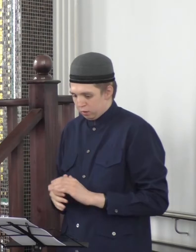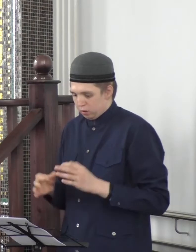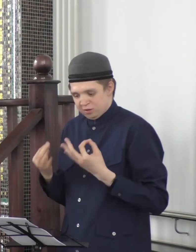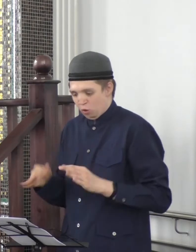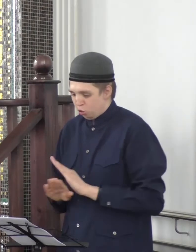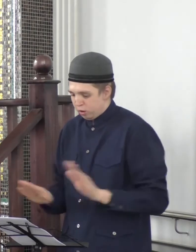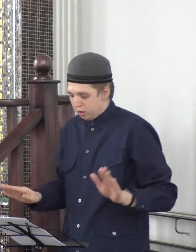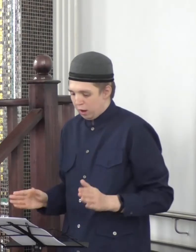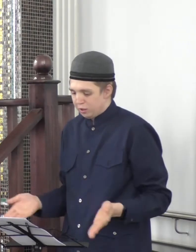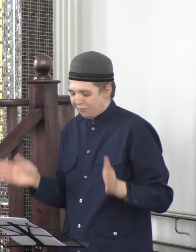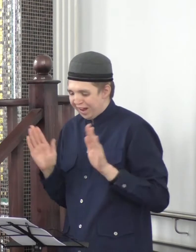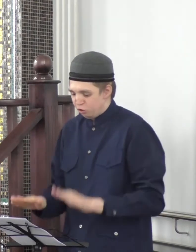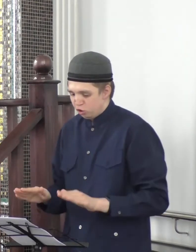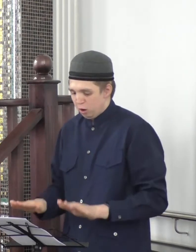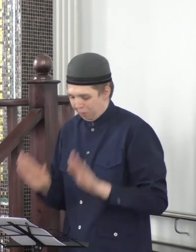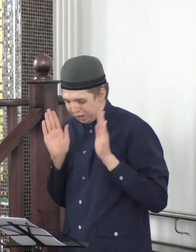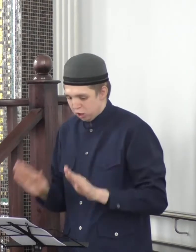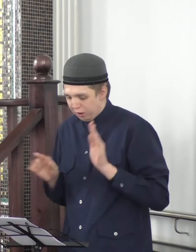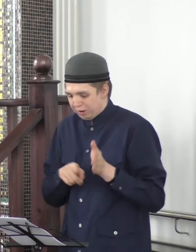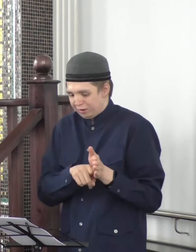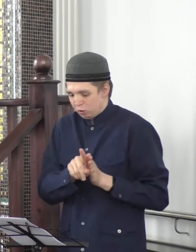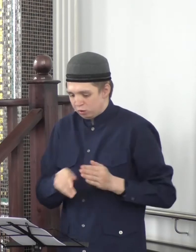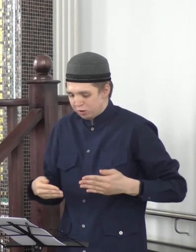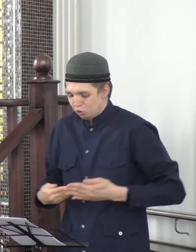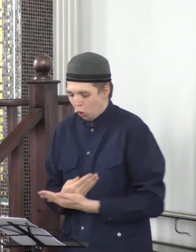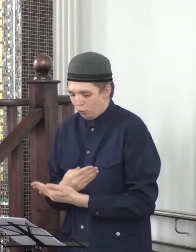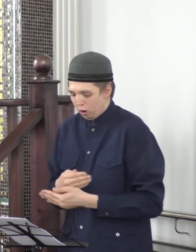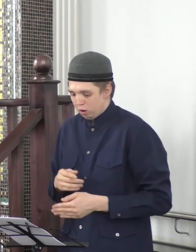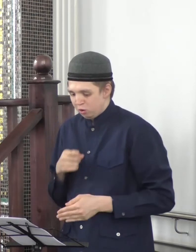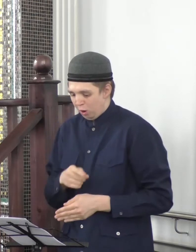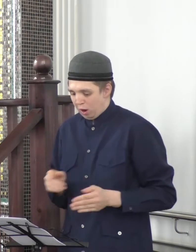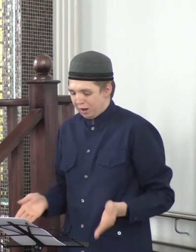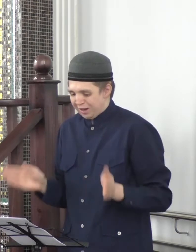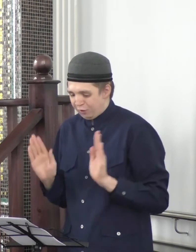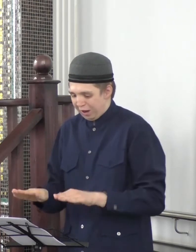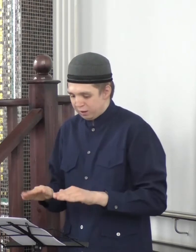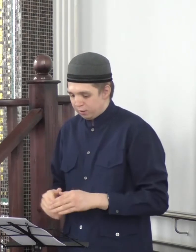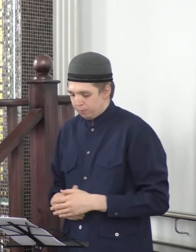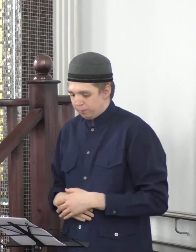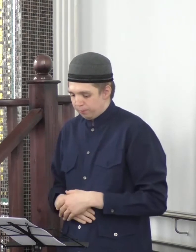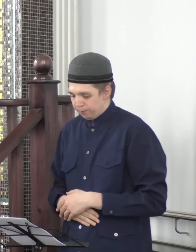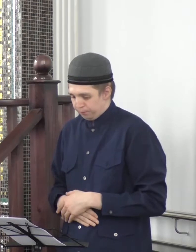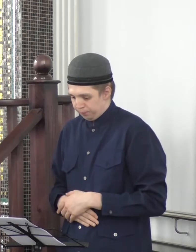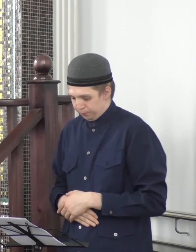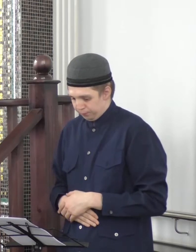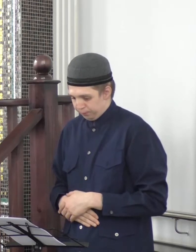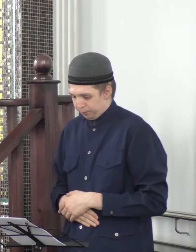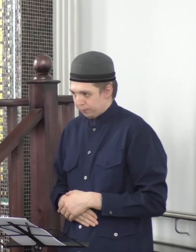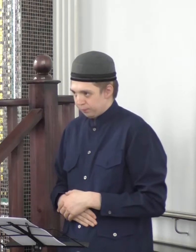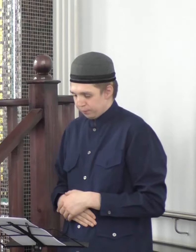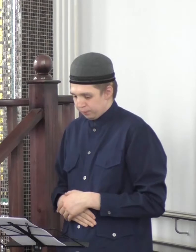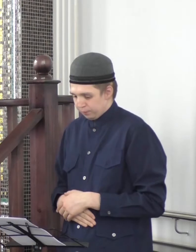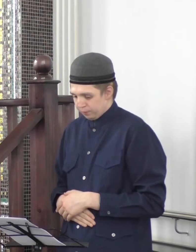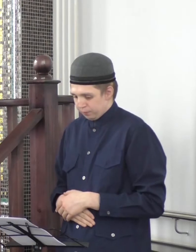пәйгамбәребез Мухаммад Мустафа саллаллаһу алейхи ва сәлләмнең сөннәте артыннан ияргән барша мөэмин мусламан кардәшләремә Аллаһ тәаләнең сәламләре булса